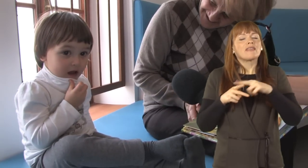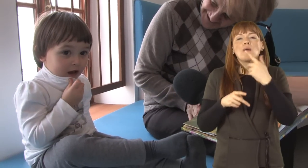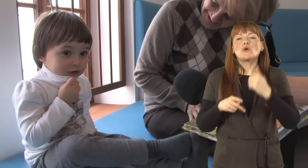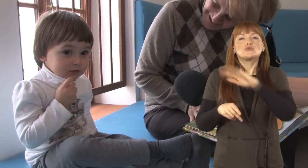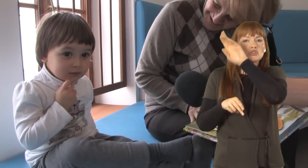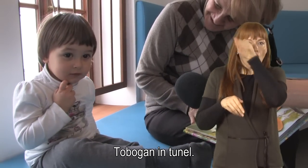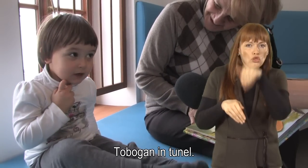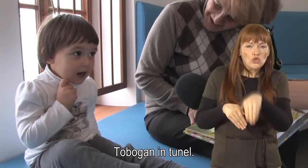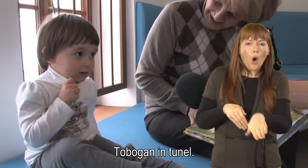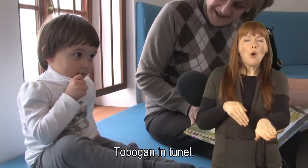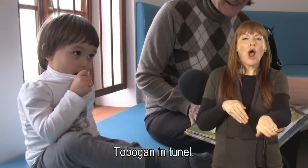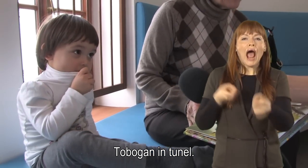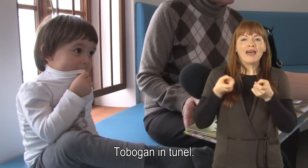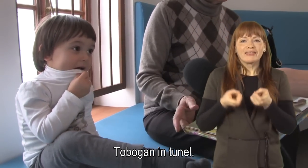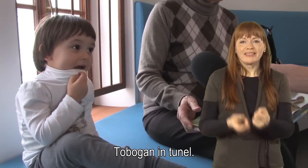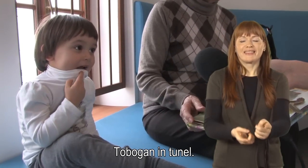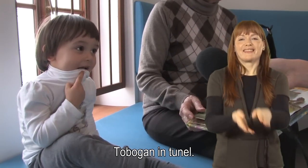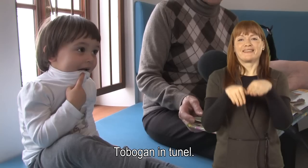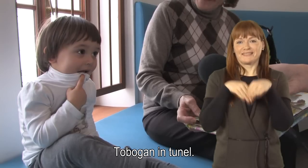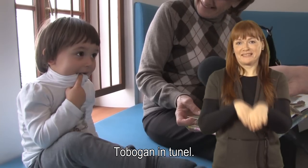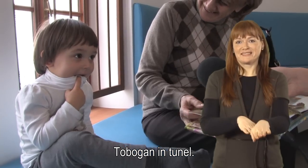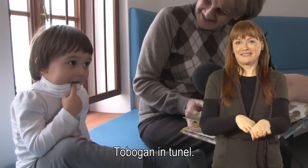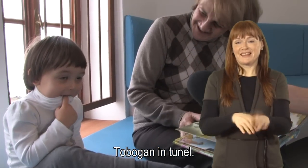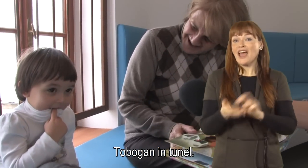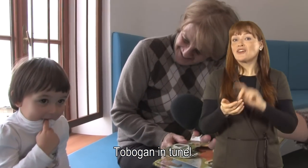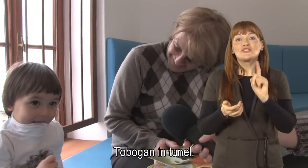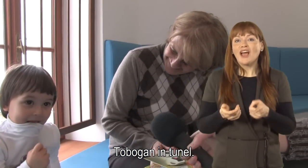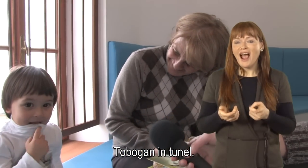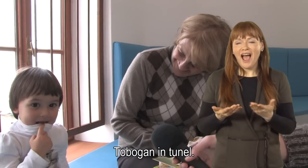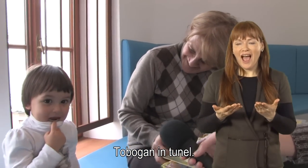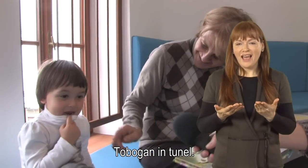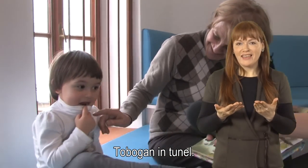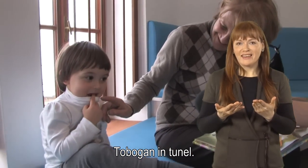všeč? Tobogan. Tobogan, Ja. krasno. Še kaj?